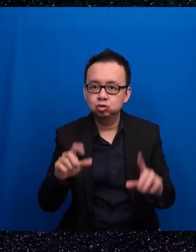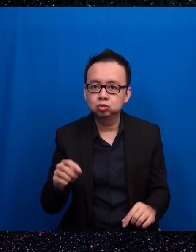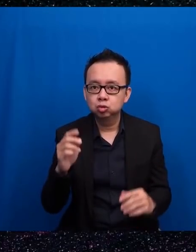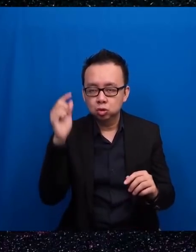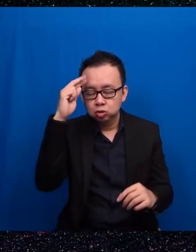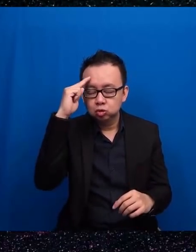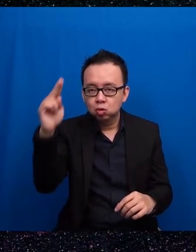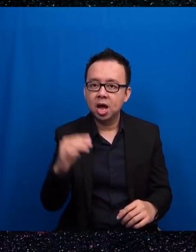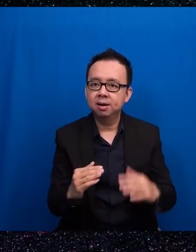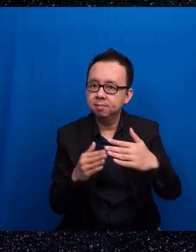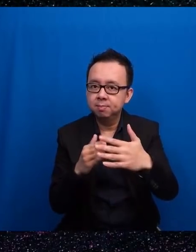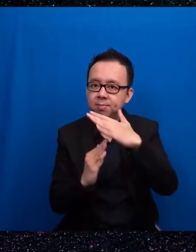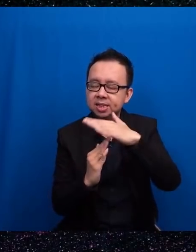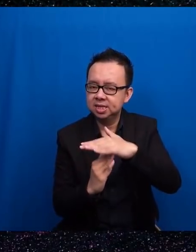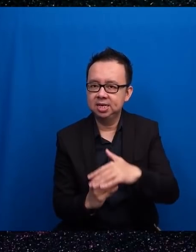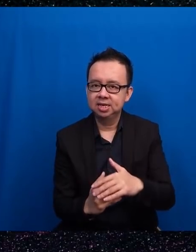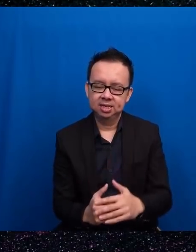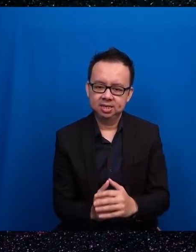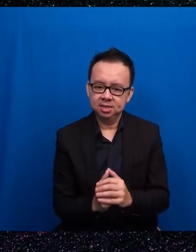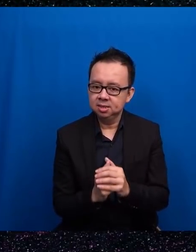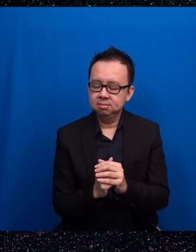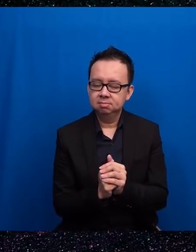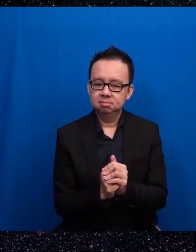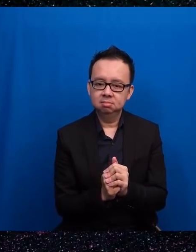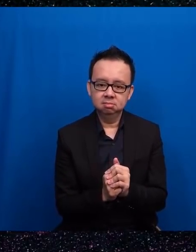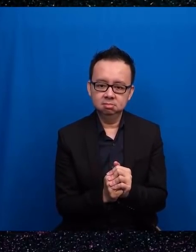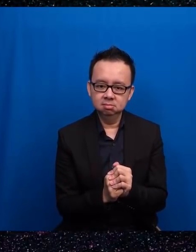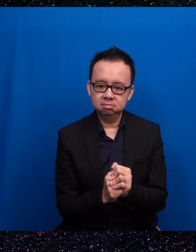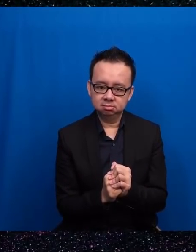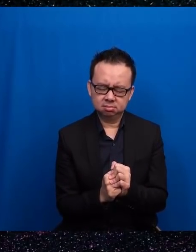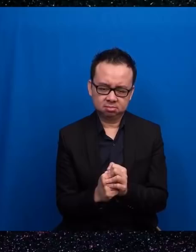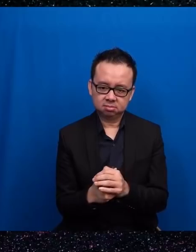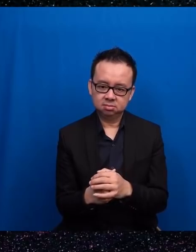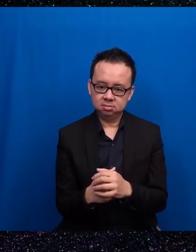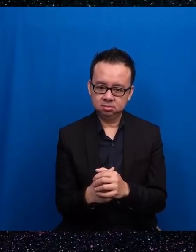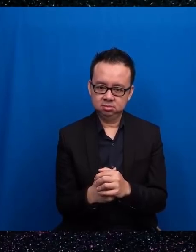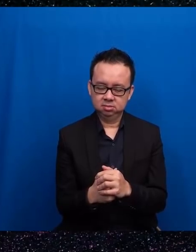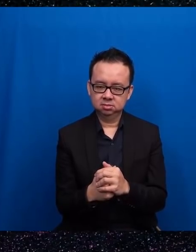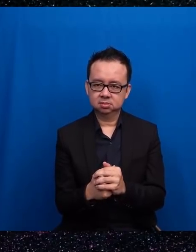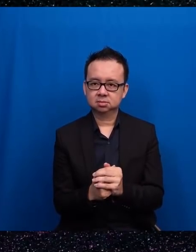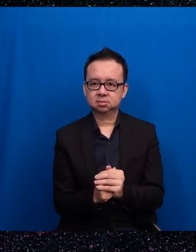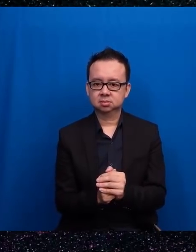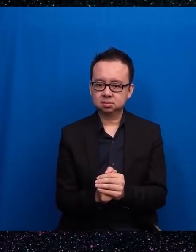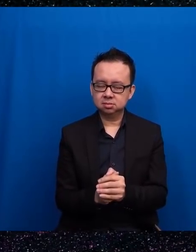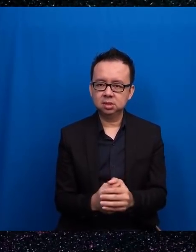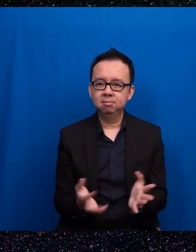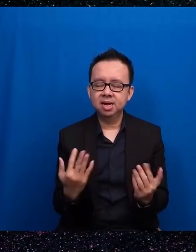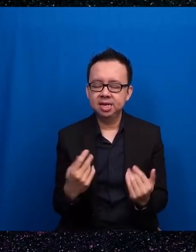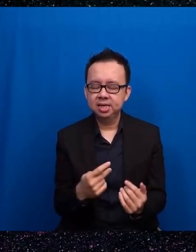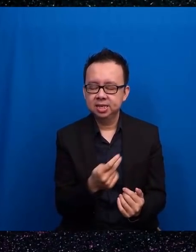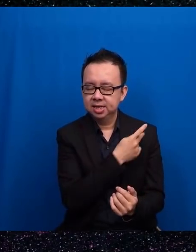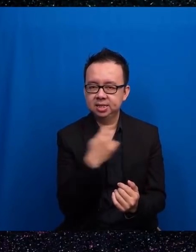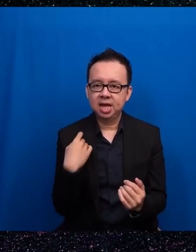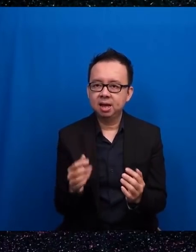Taurat, ya hingga hari ini. Prinsip ini masih ada, meskipun aplikasinya rohani. Nah, mari kita baca